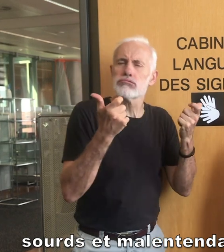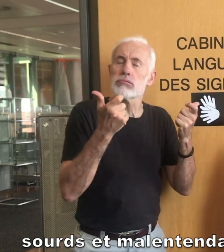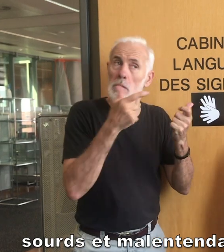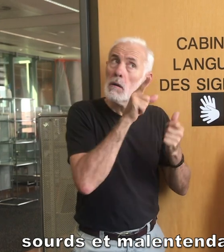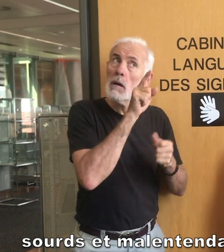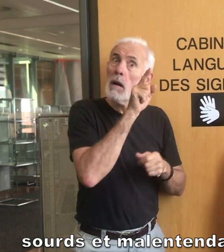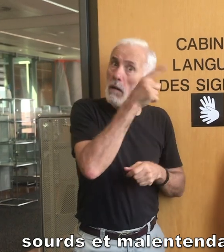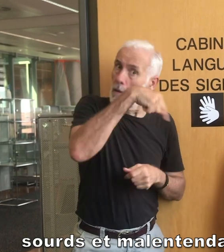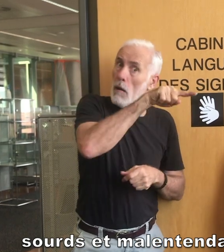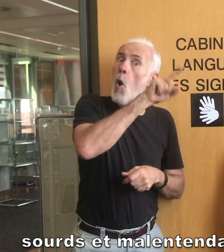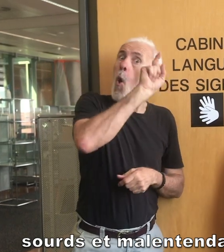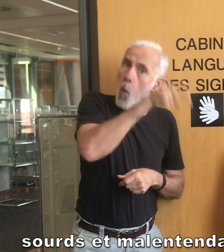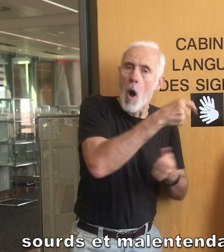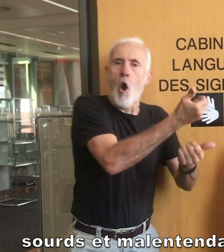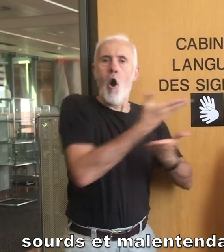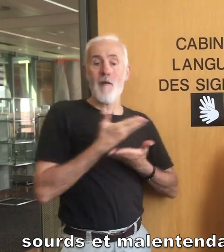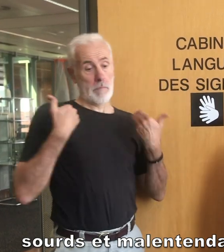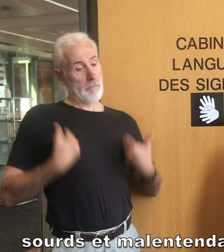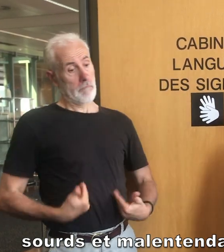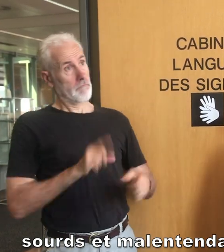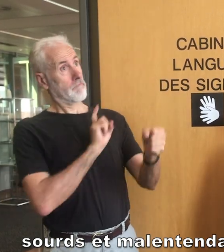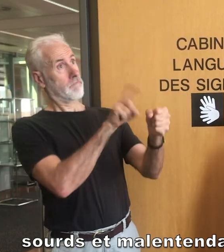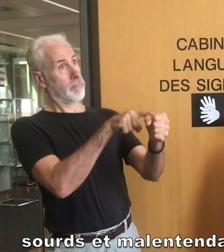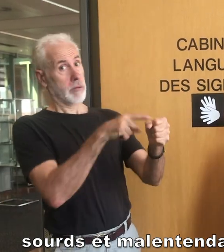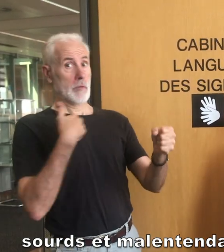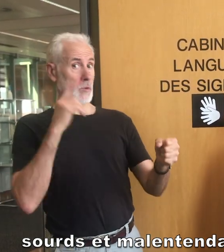sourds et malentendants une heure de